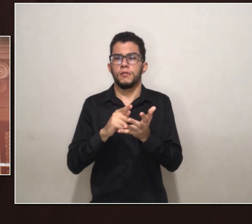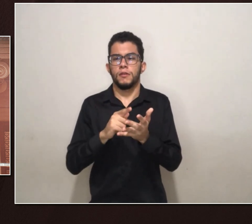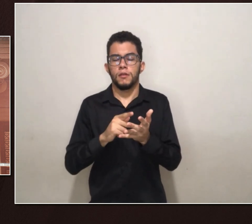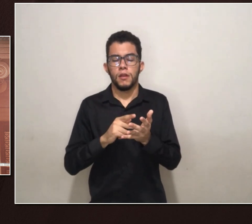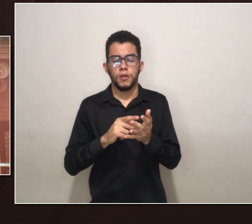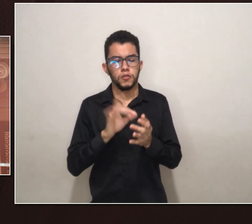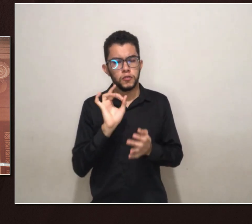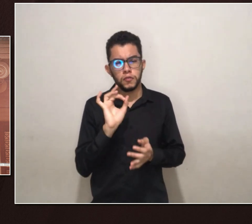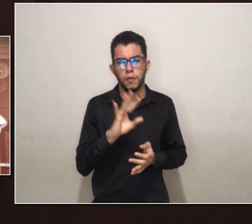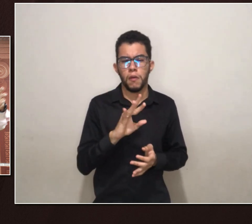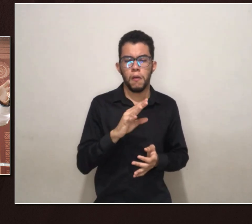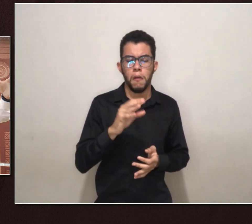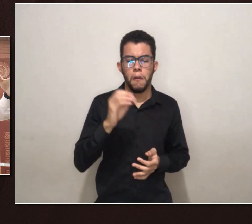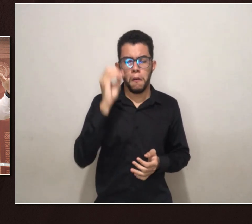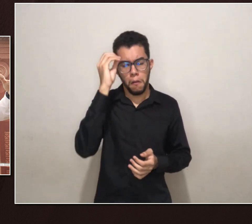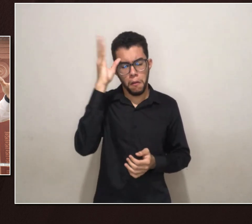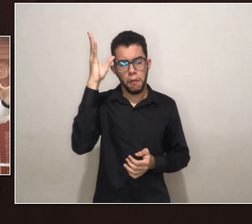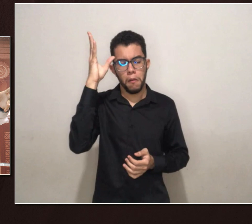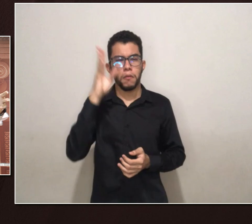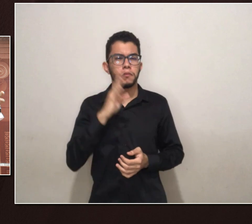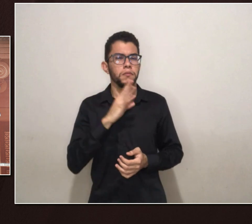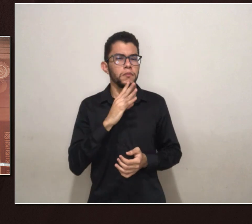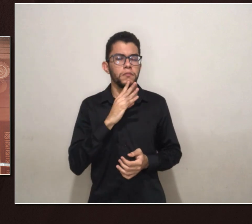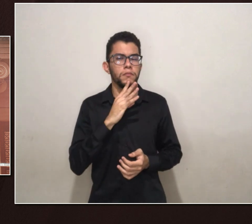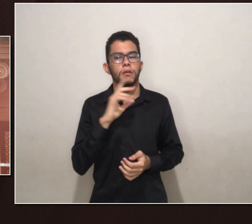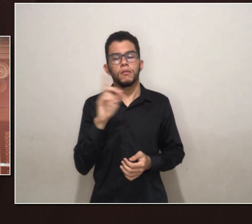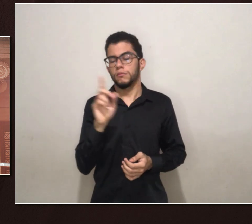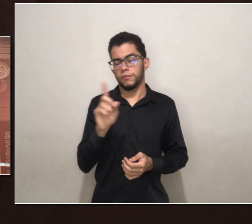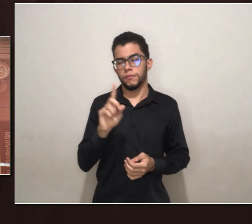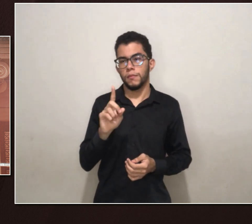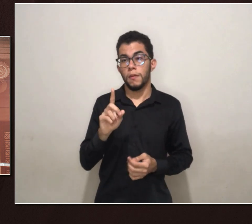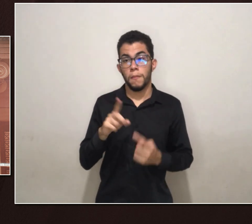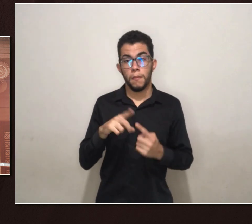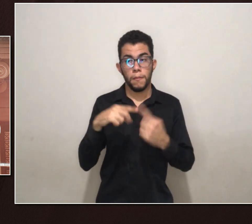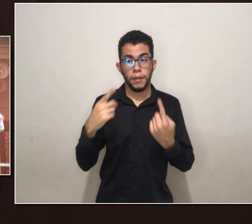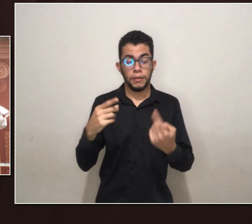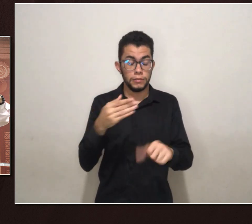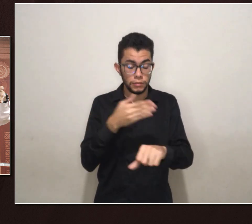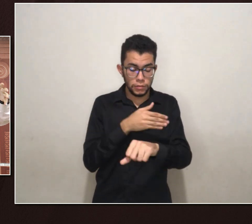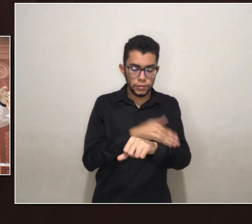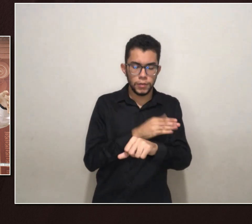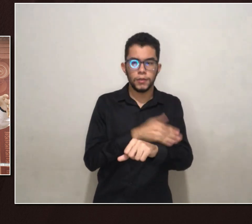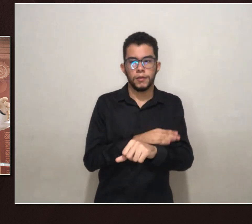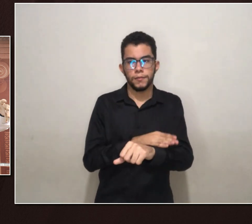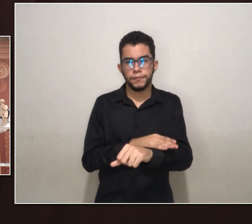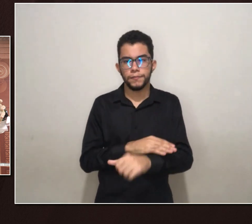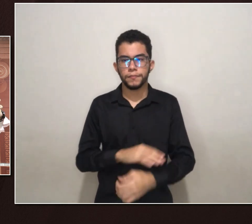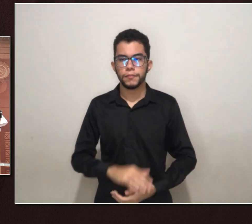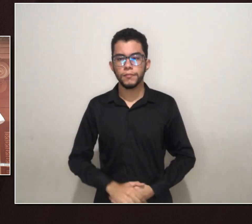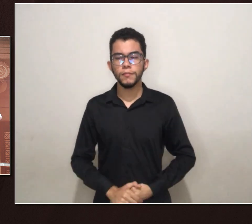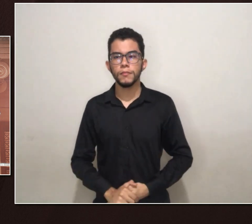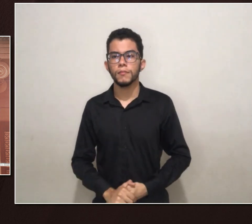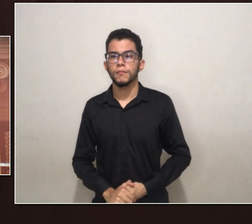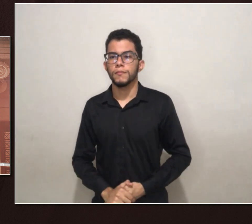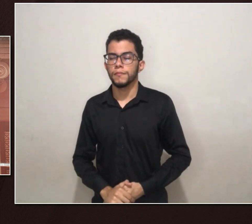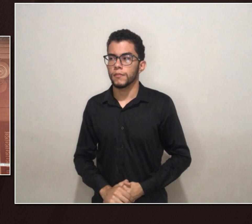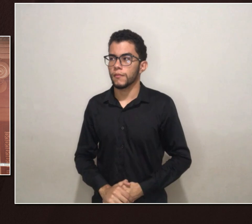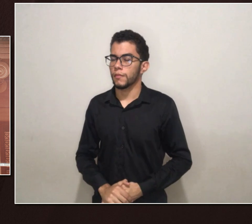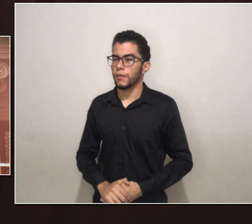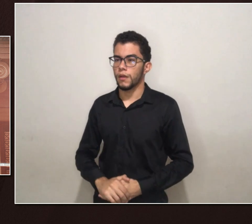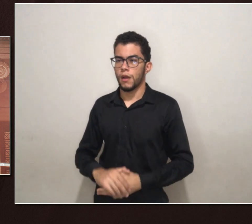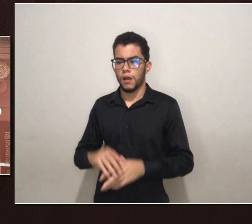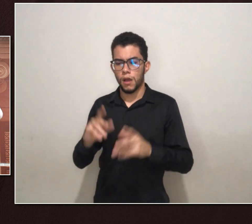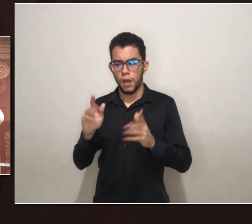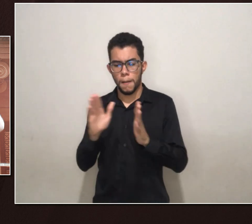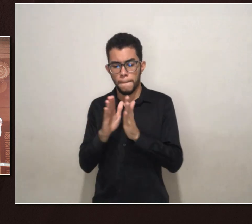a igreja precisa, através da palavra dispensada para nós, e que essa palavra é a palavra